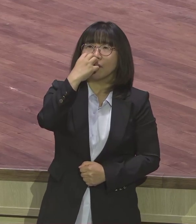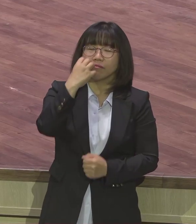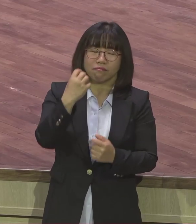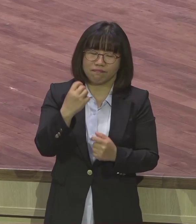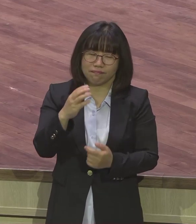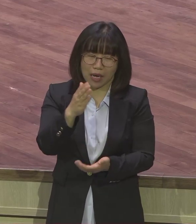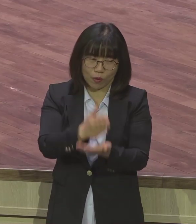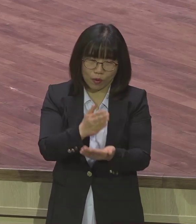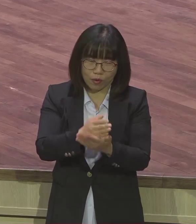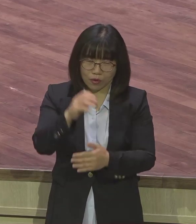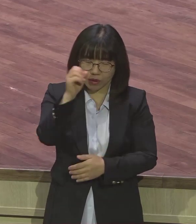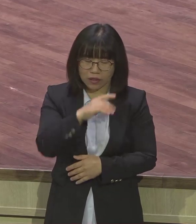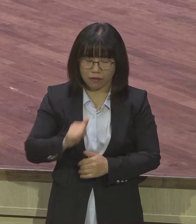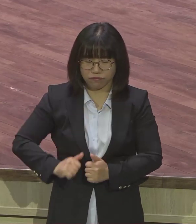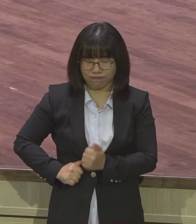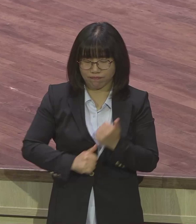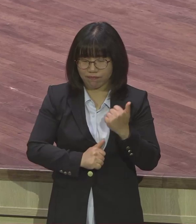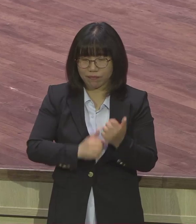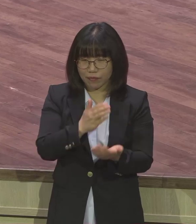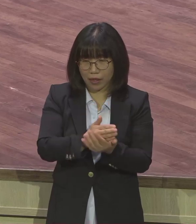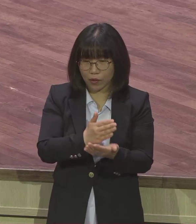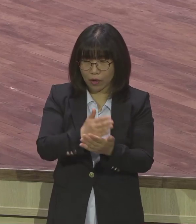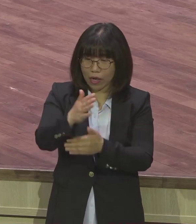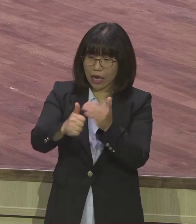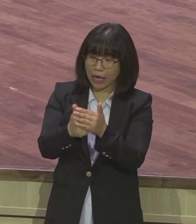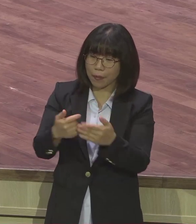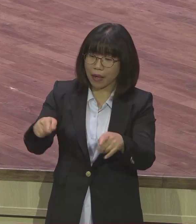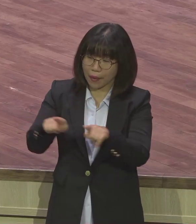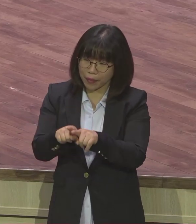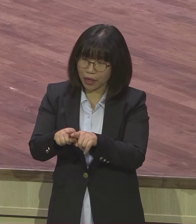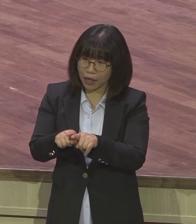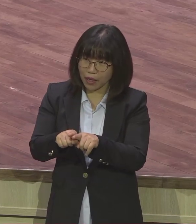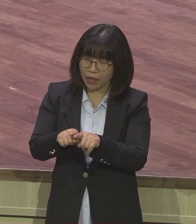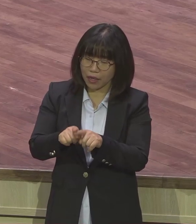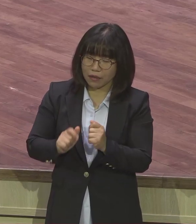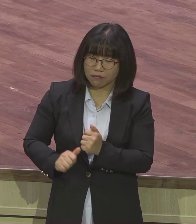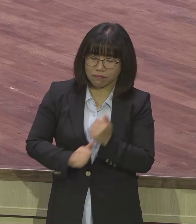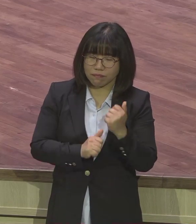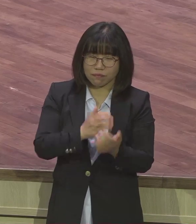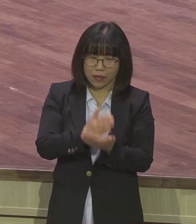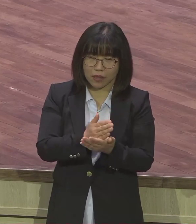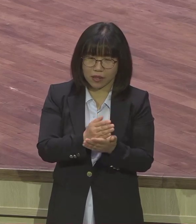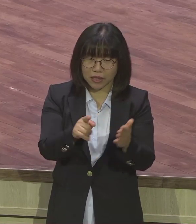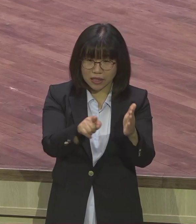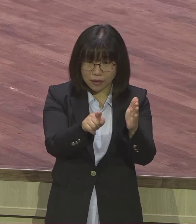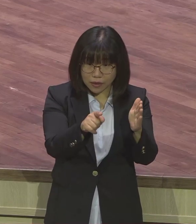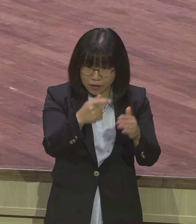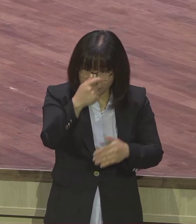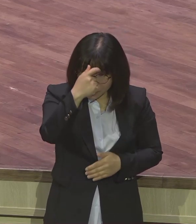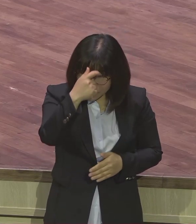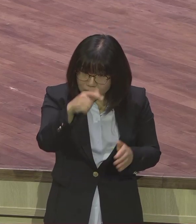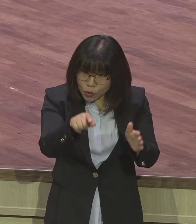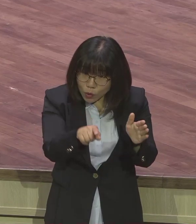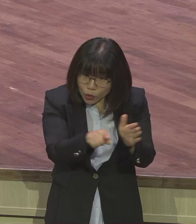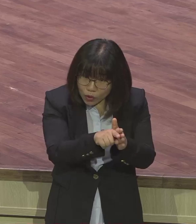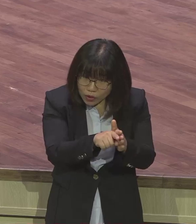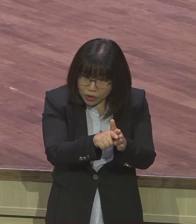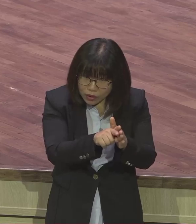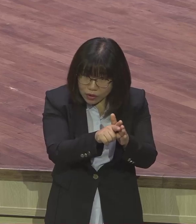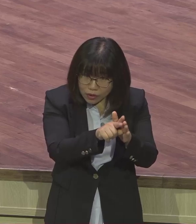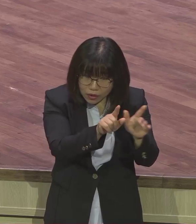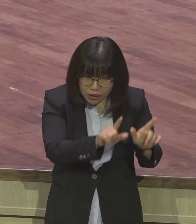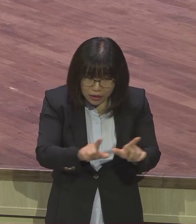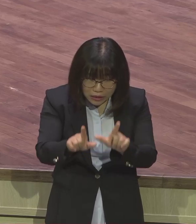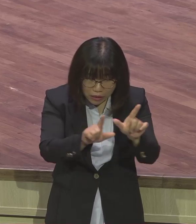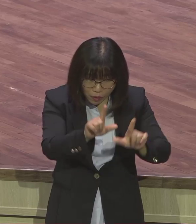그런 어리석은 삶을 살아서 안 됩니다. 그건 아니에요. 기독교인들이 불신자보다 더 열심히